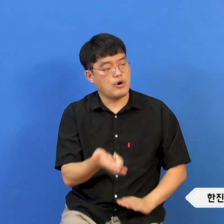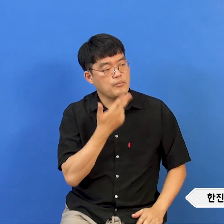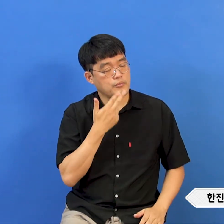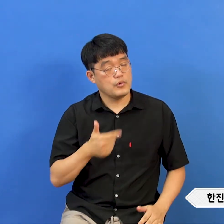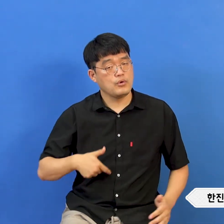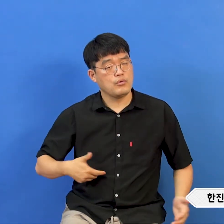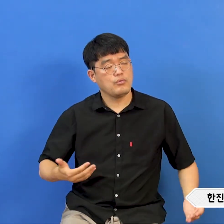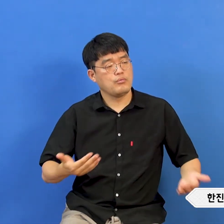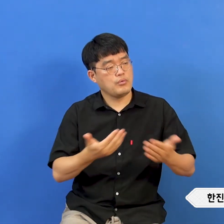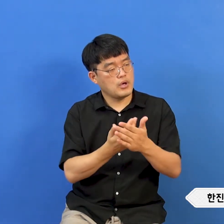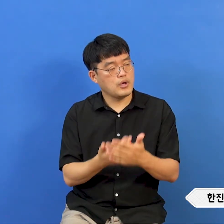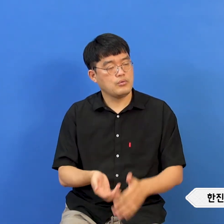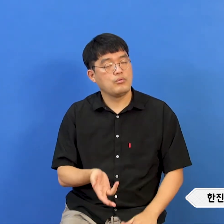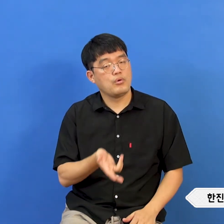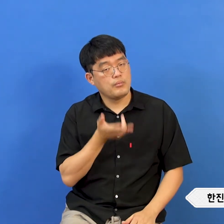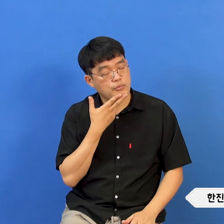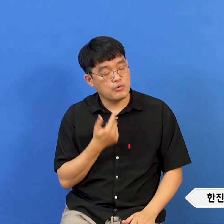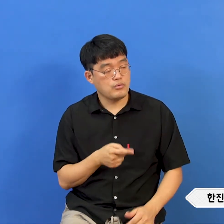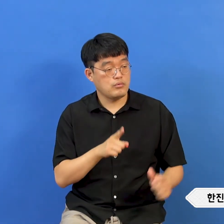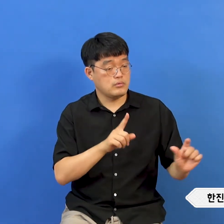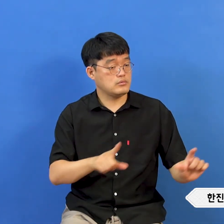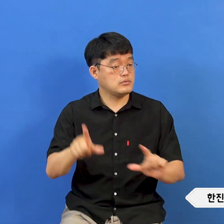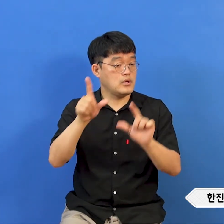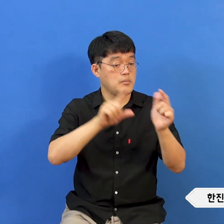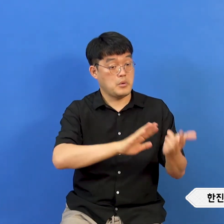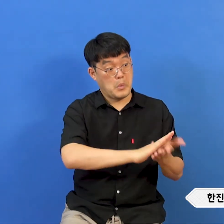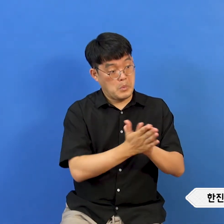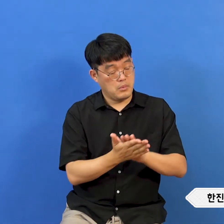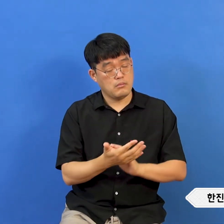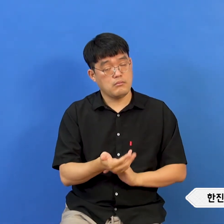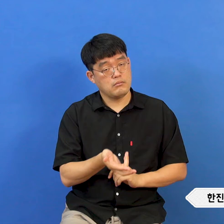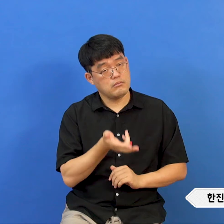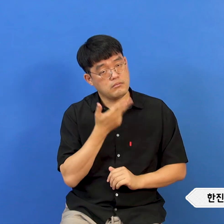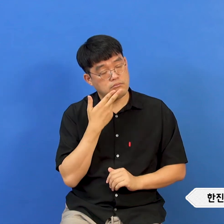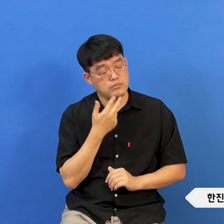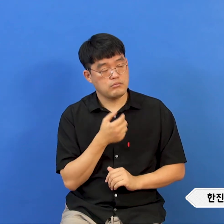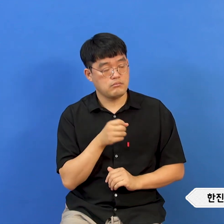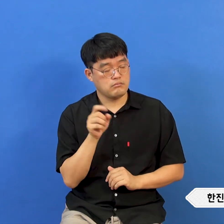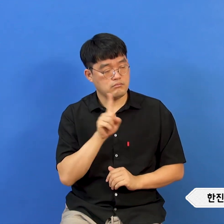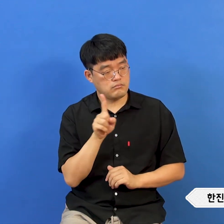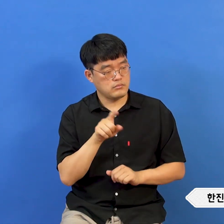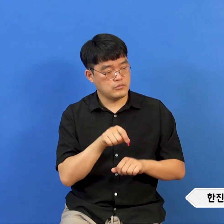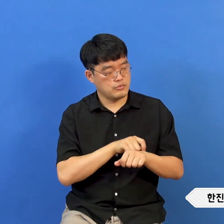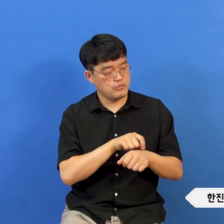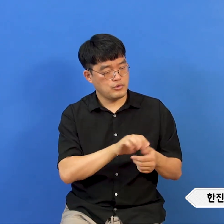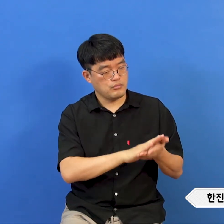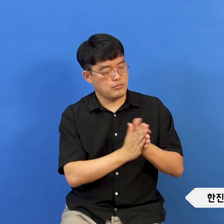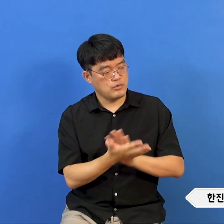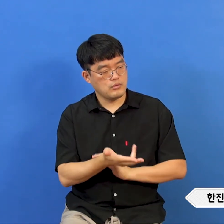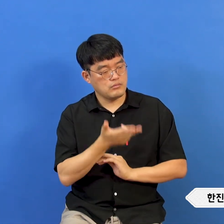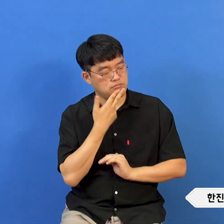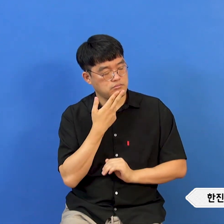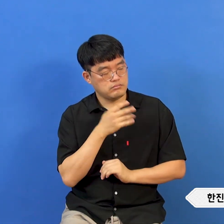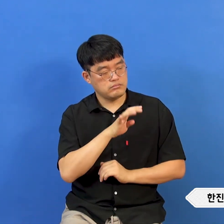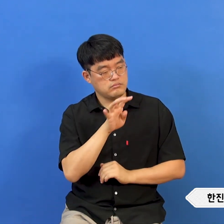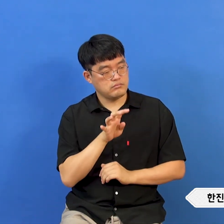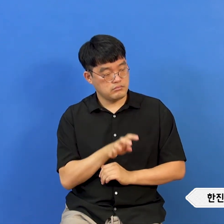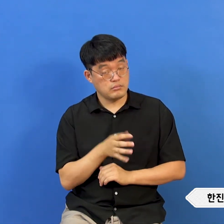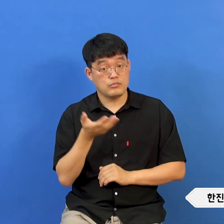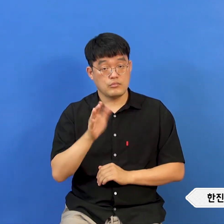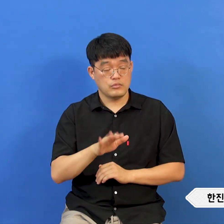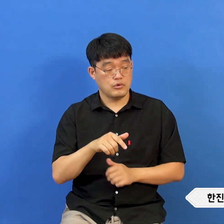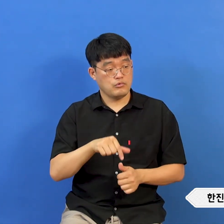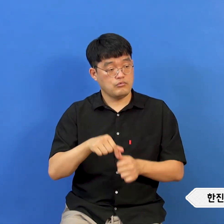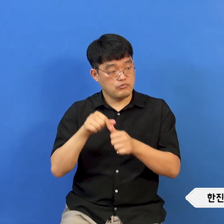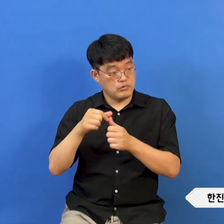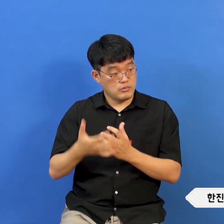회개가 터져 나오는 것도 아니고 삶이 좀 달라지는 것도 아니고 별다른 변화가 없는 것입니다. 그런데도